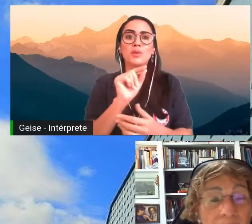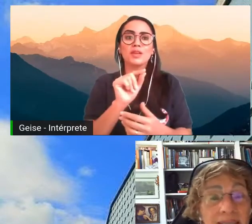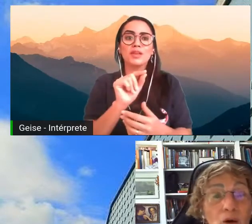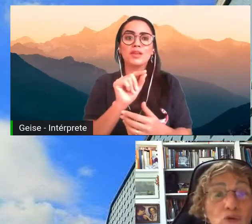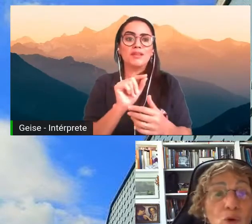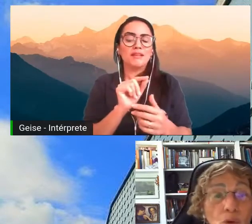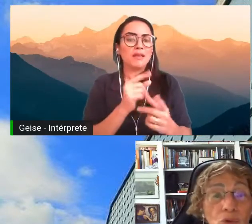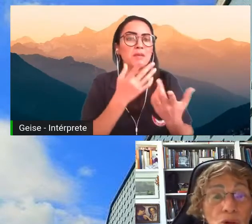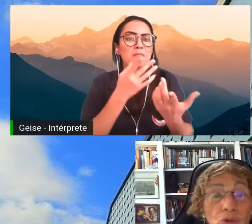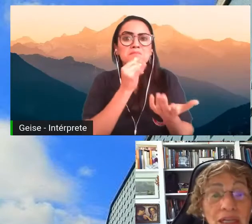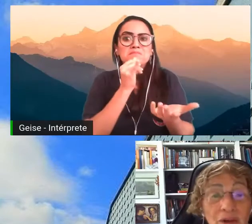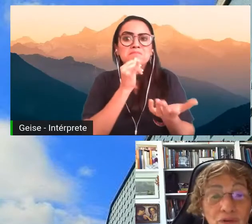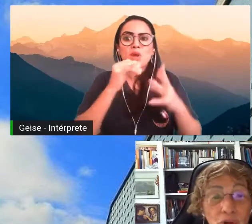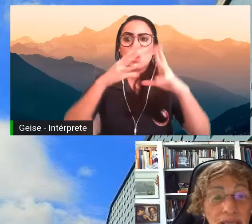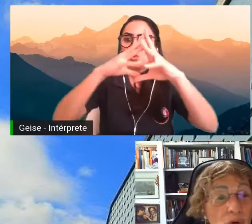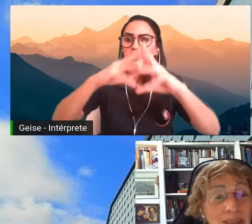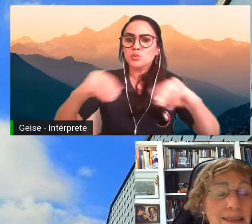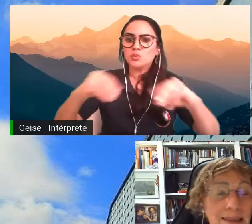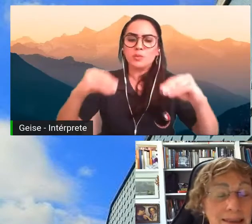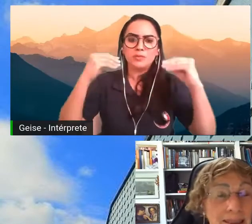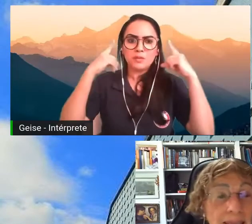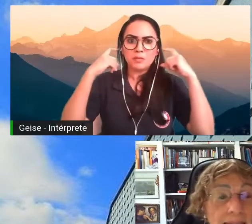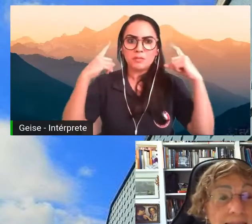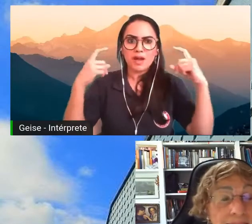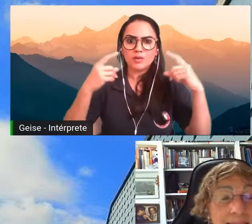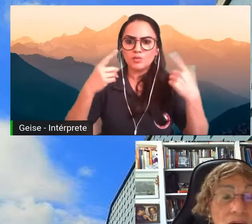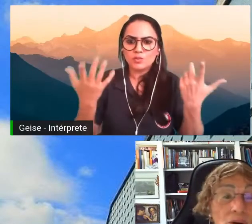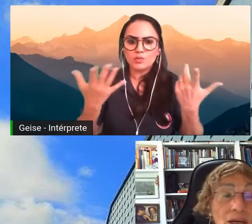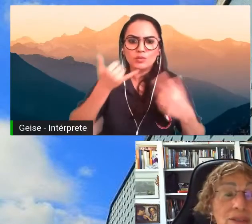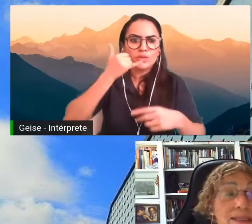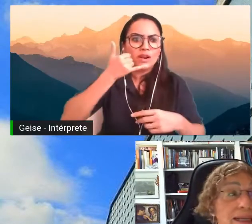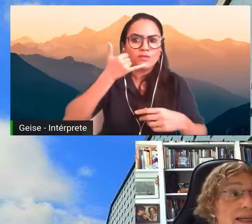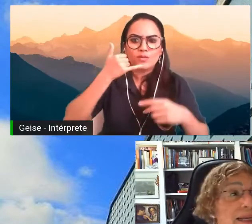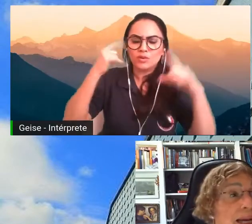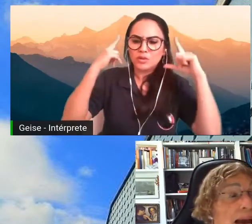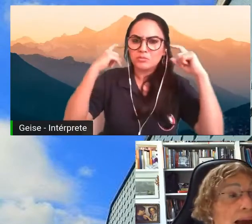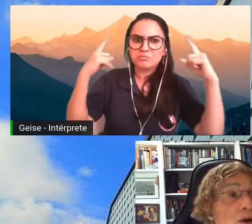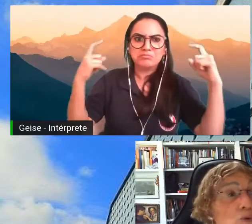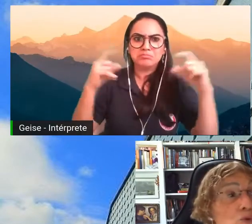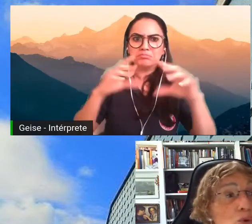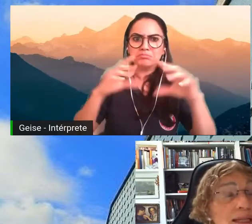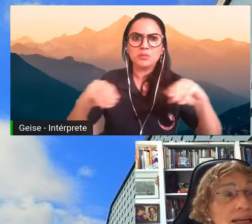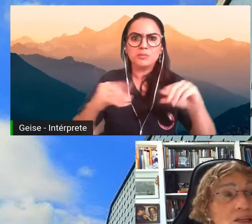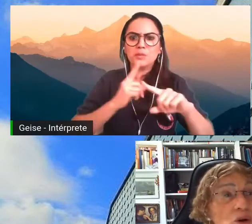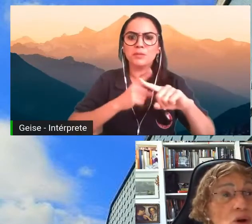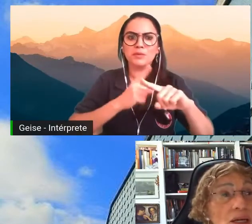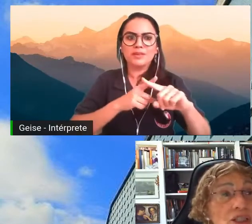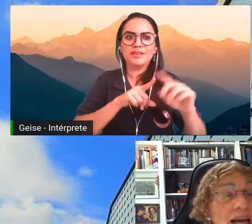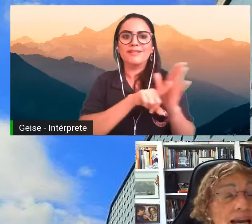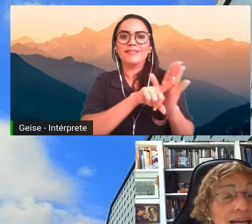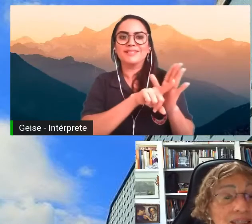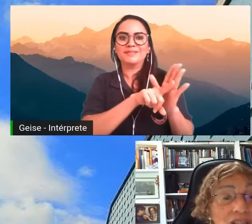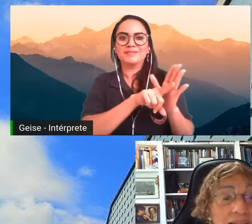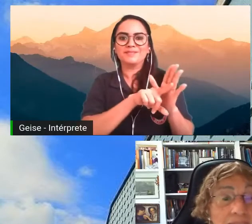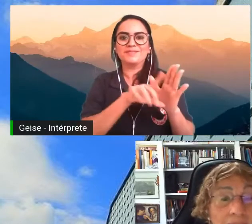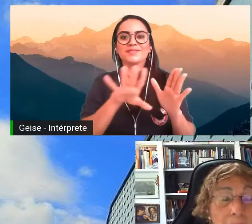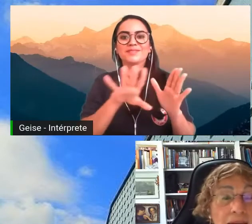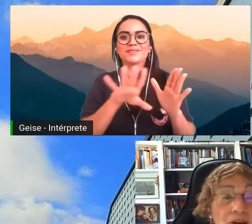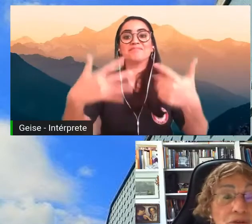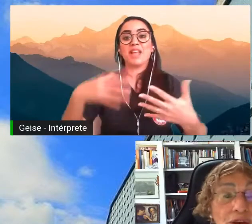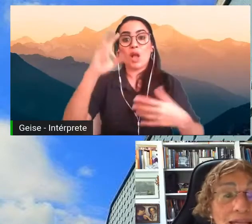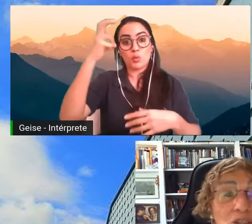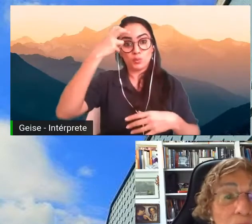sumiu tal som no telefone? Coisas assim. Então, eu quero dizer que a cultura tecnológica, ela